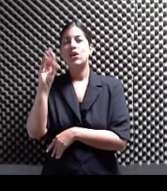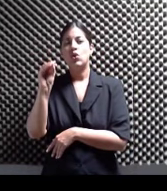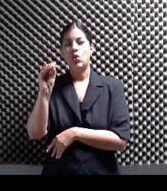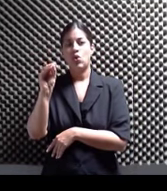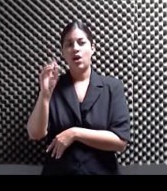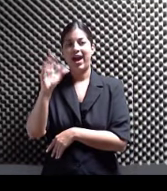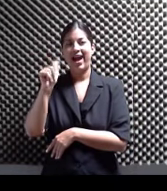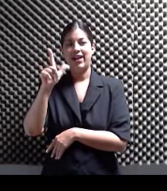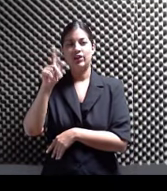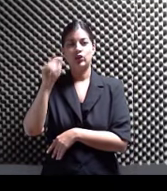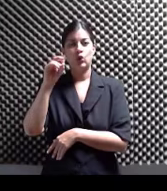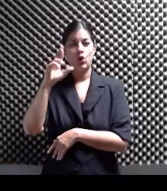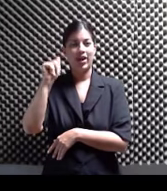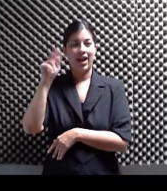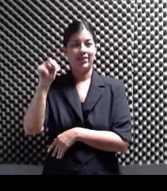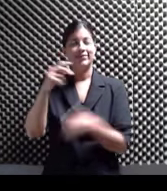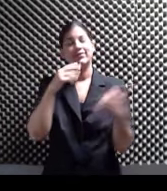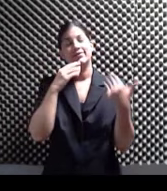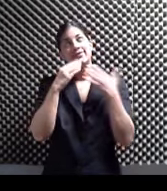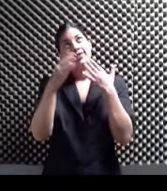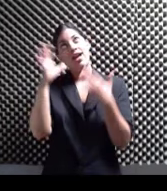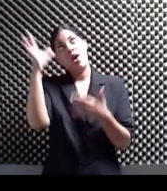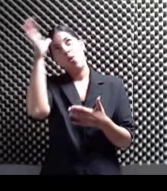okay, ese grandioso abuelo mío.